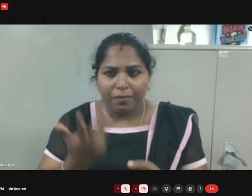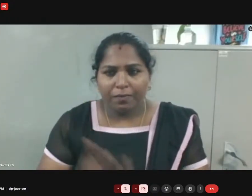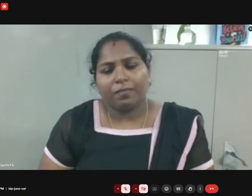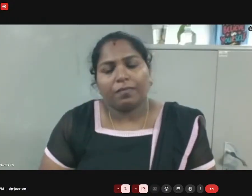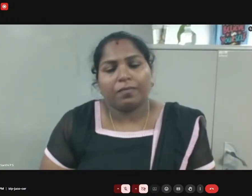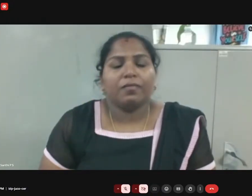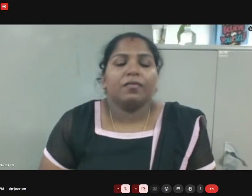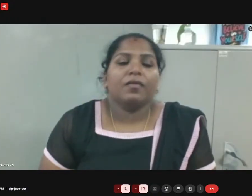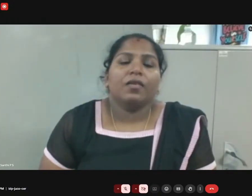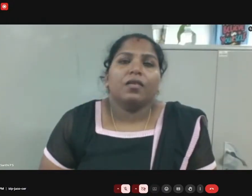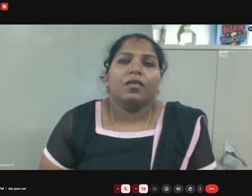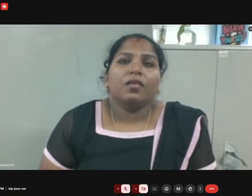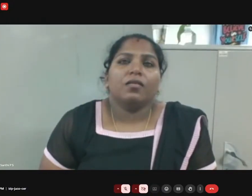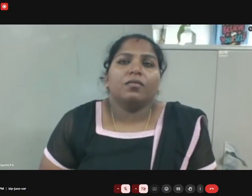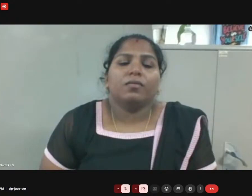ഹലോ,